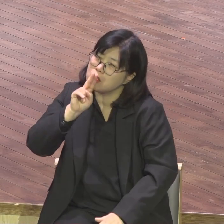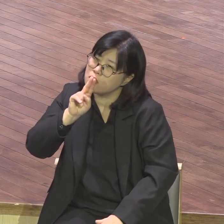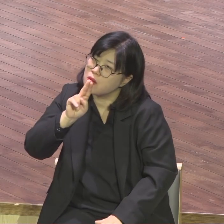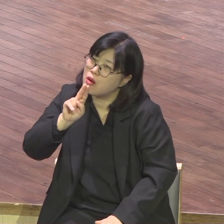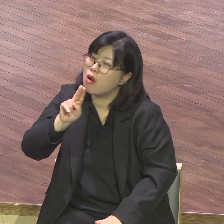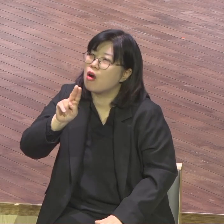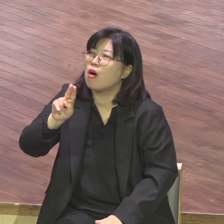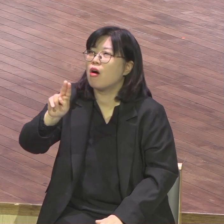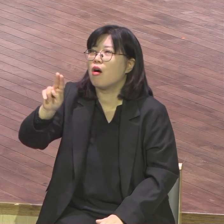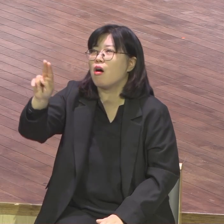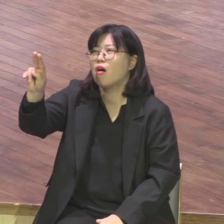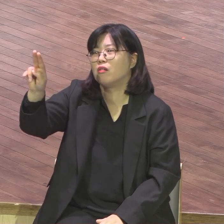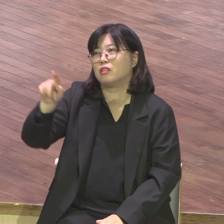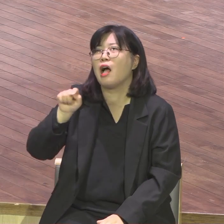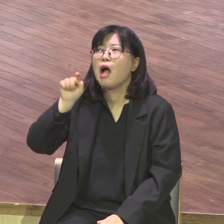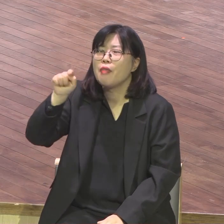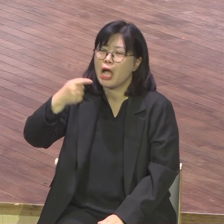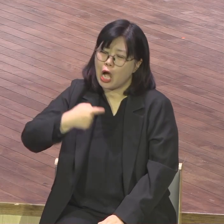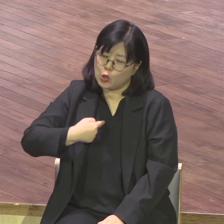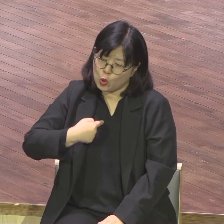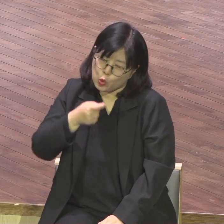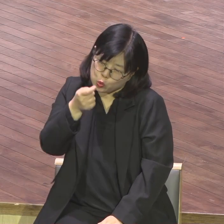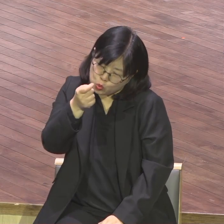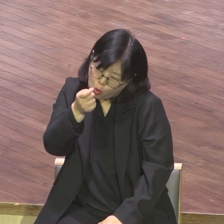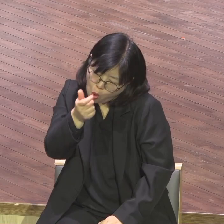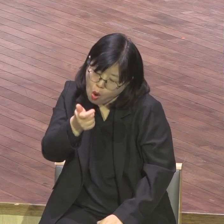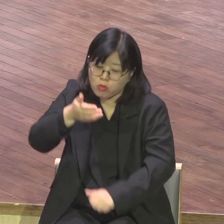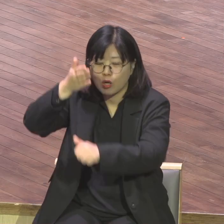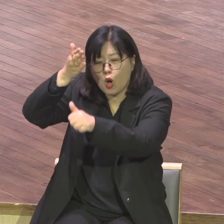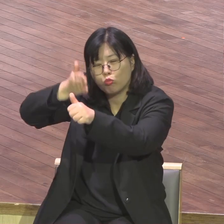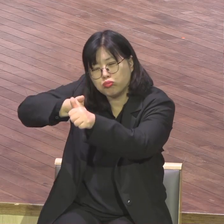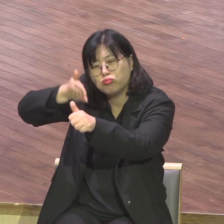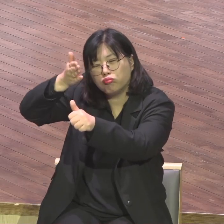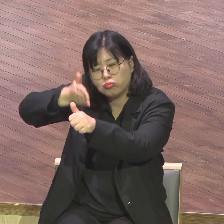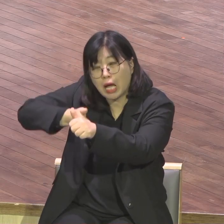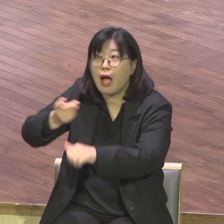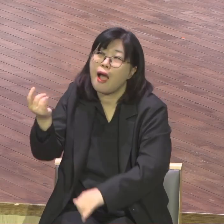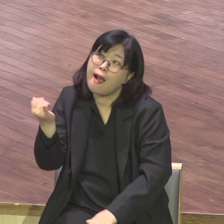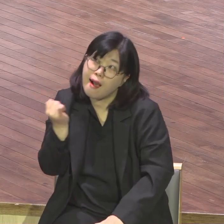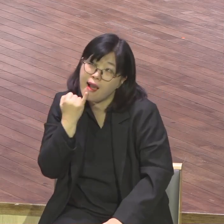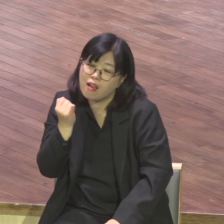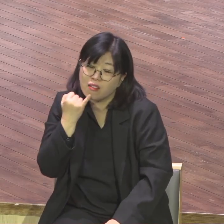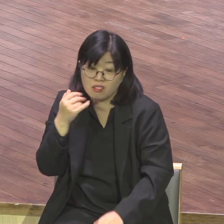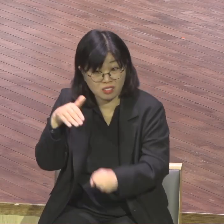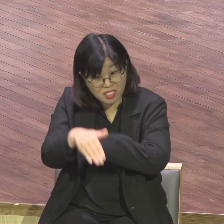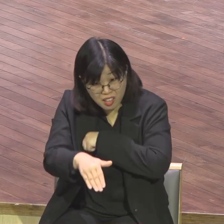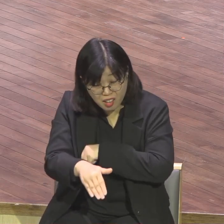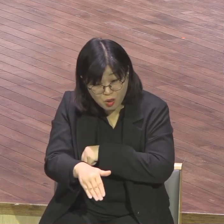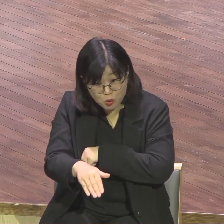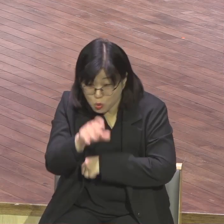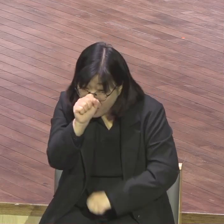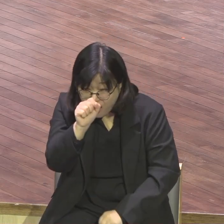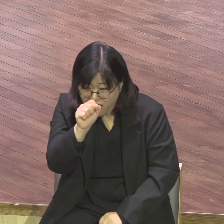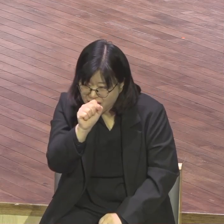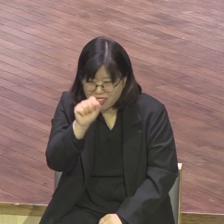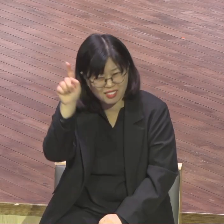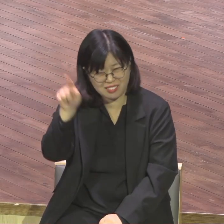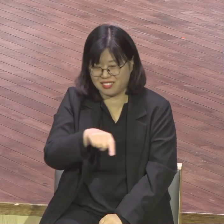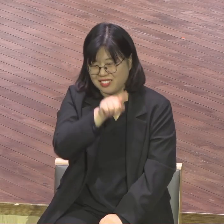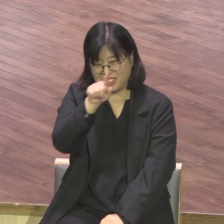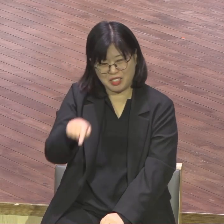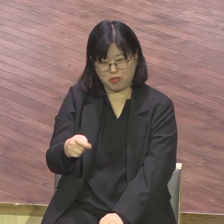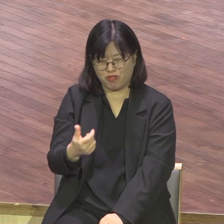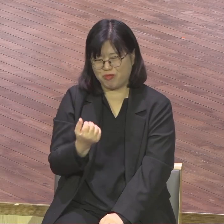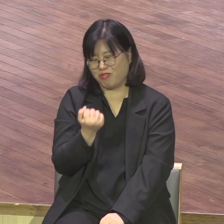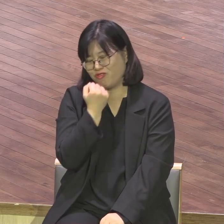생겨. 아빠, 아버지라 부르짖느니라. 아빠라 해도 돼, 아빠. 하나님 아버지를 아빠라 해도